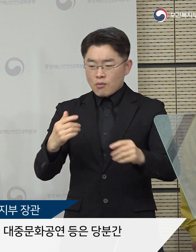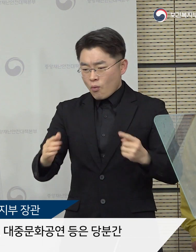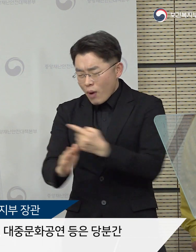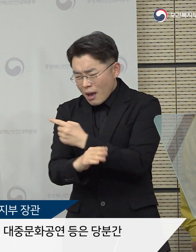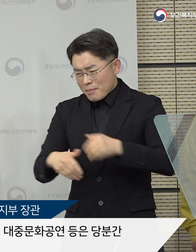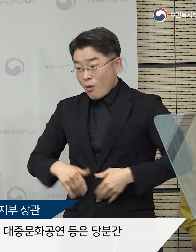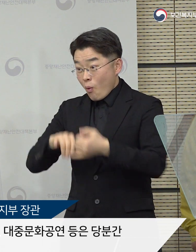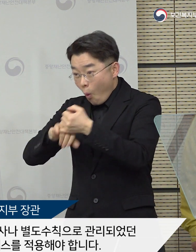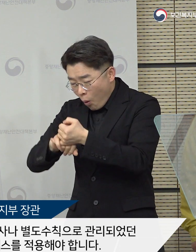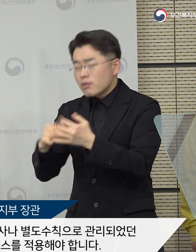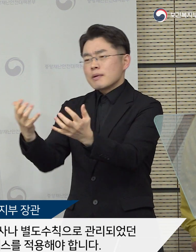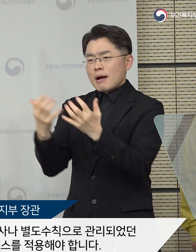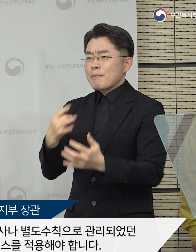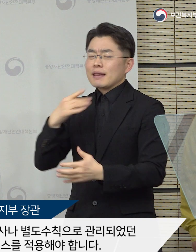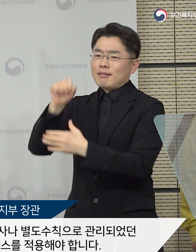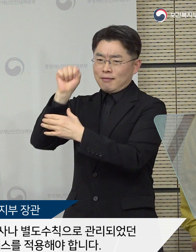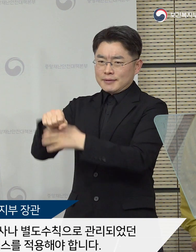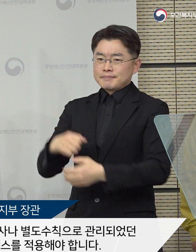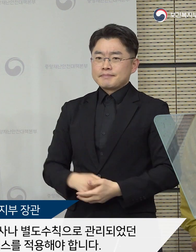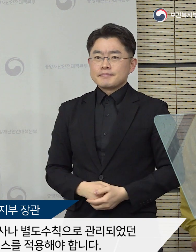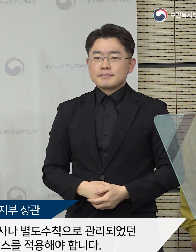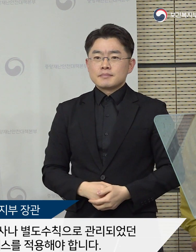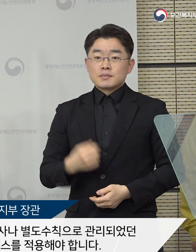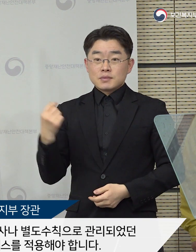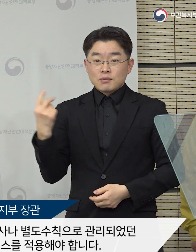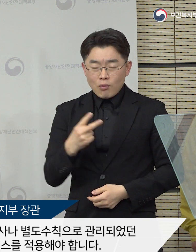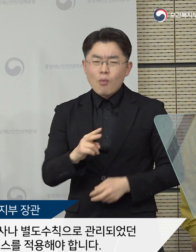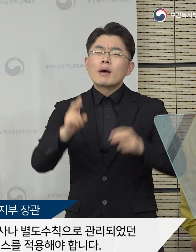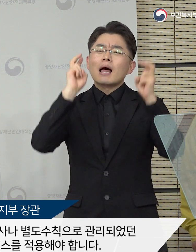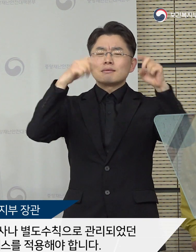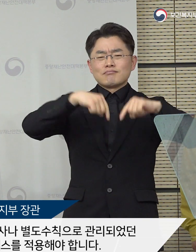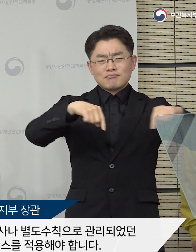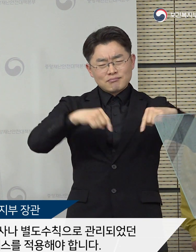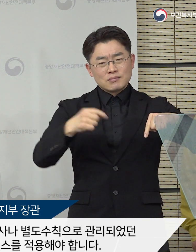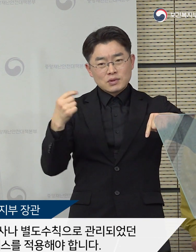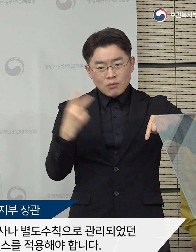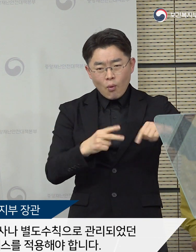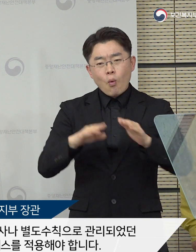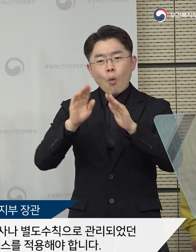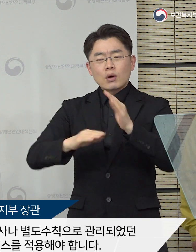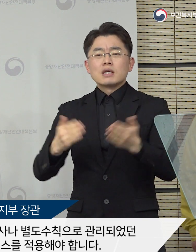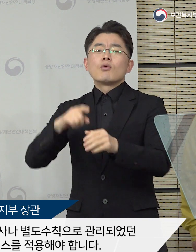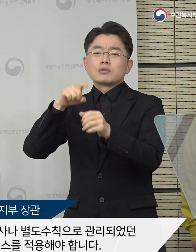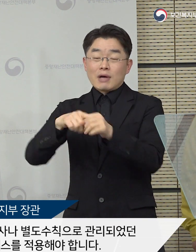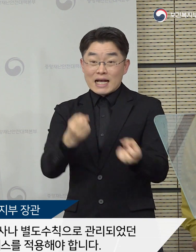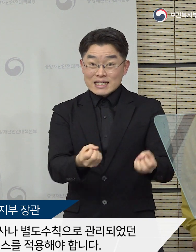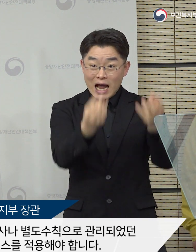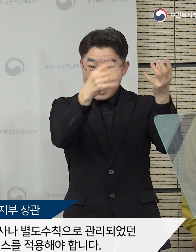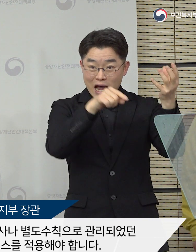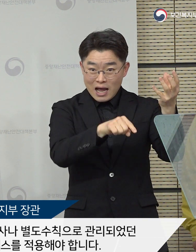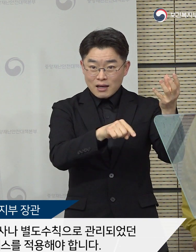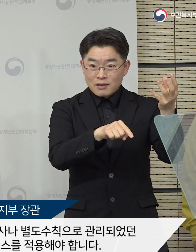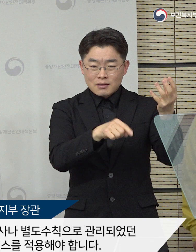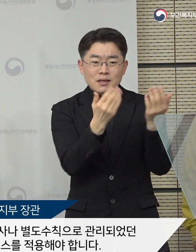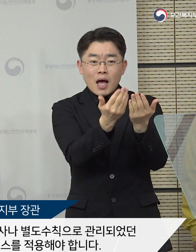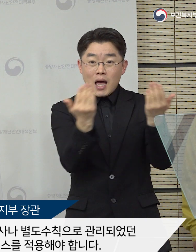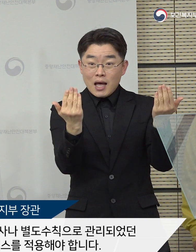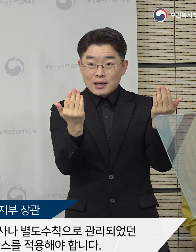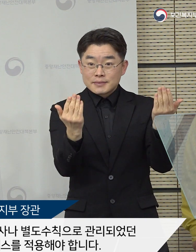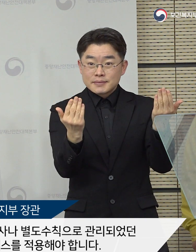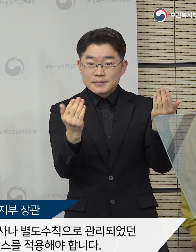않습니다. 또한 예외로 적용됐던 경영상 또는 공무상 행사나 별도 수칙으로